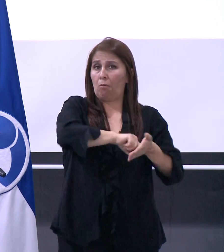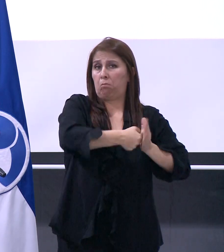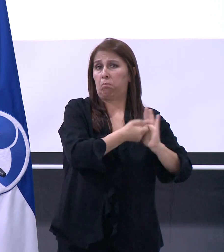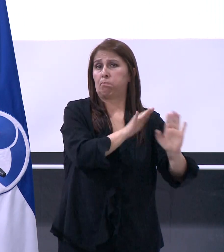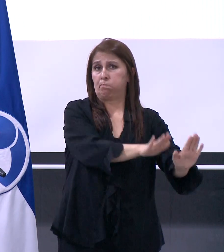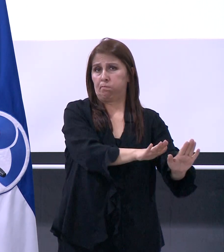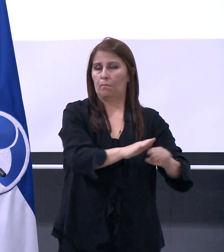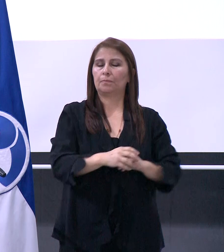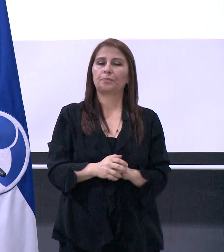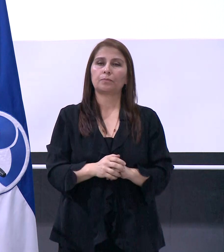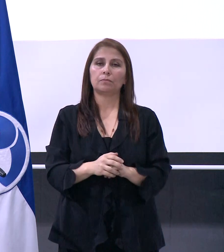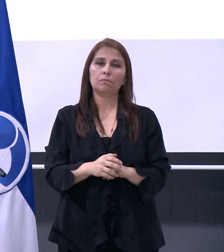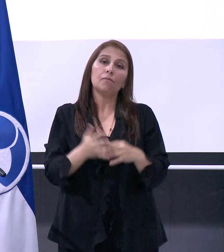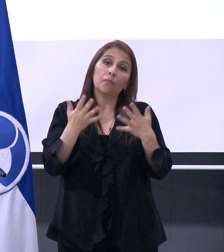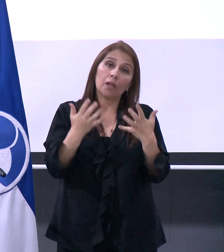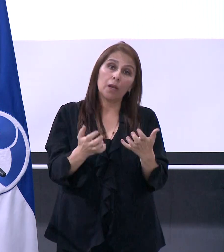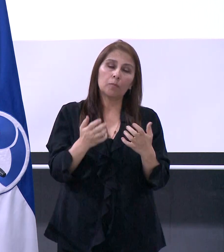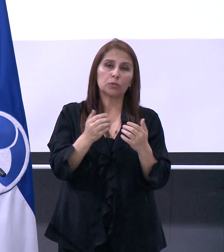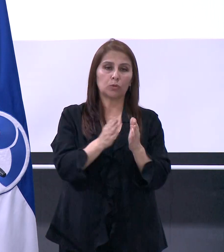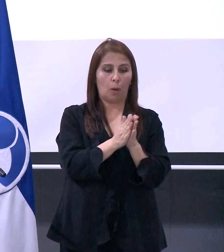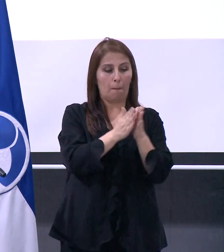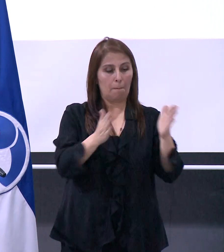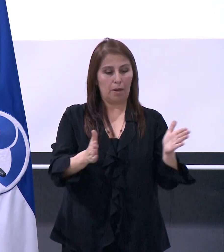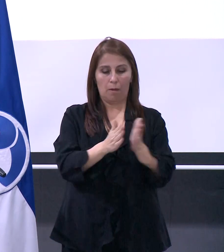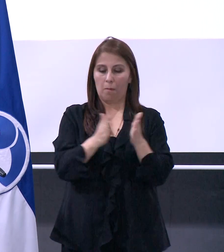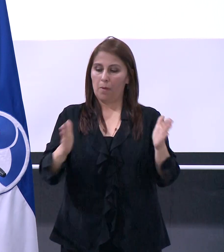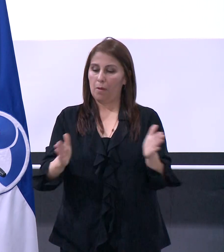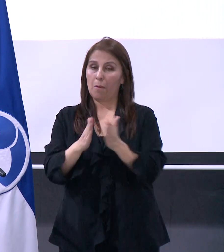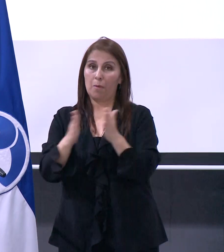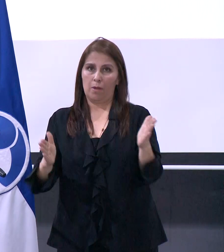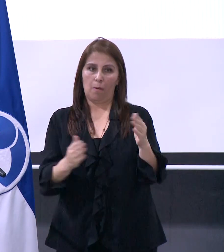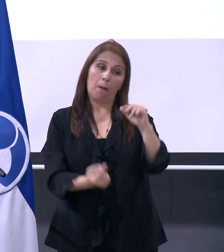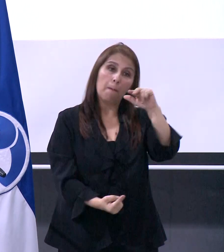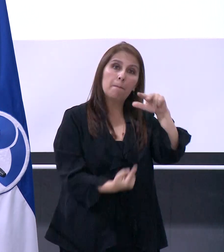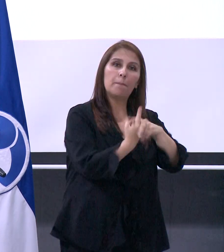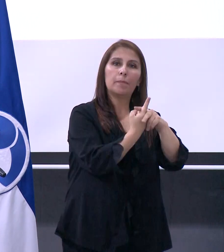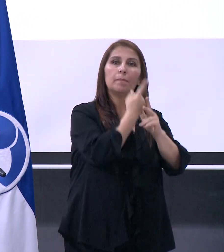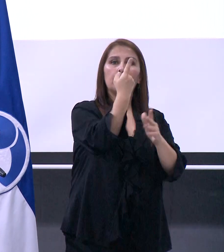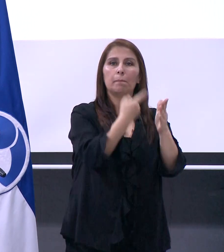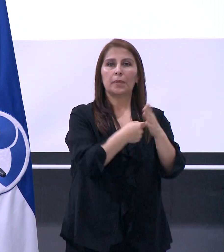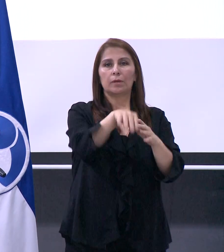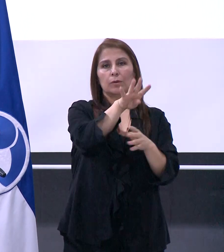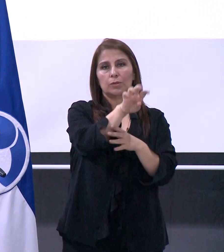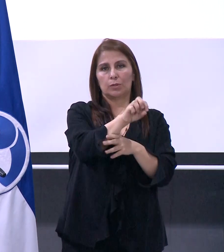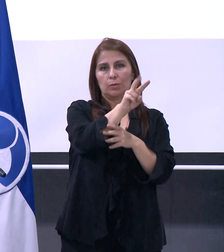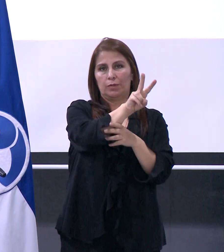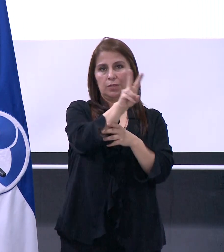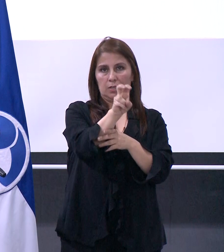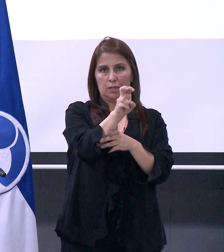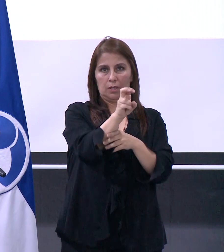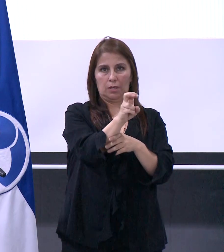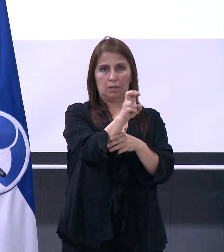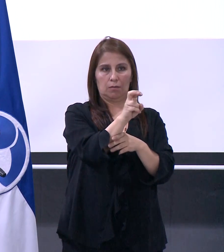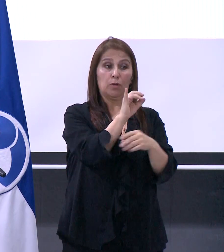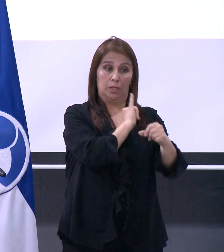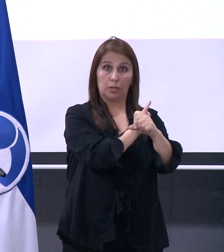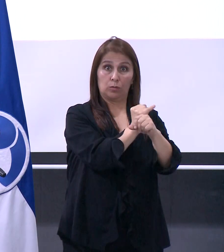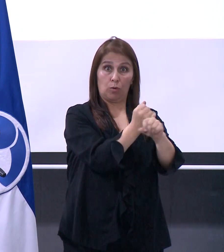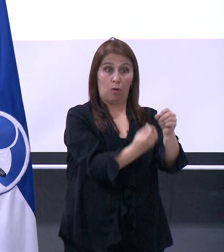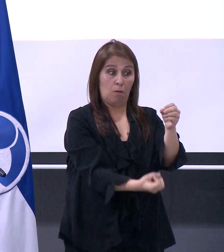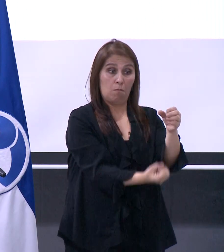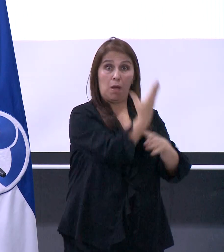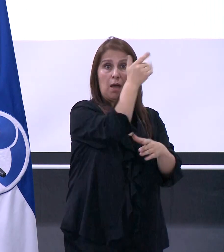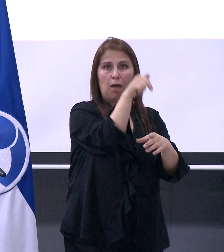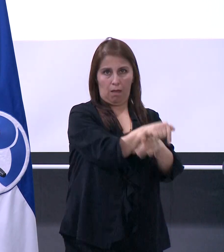queremos entonces arriesgar una periodización que comience en 1927 con la creación del instituto